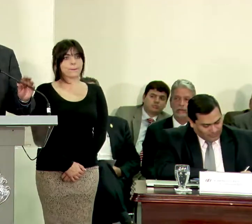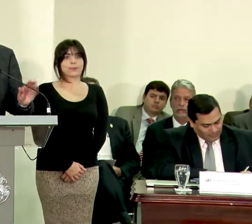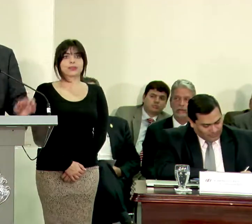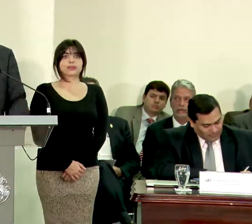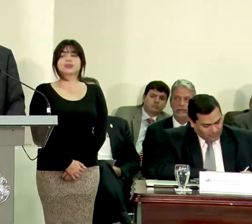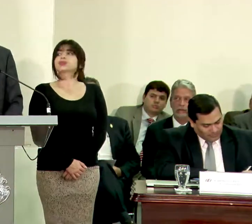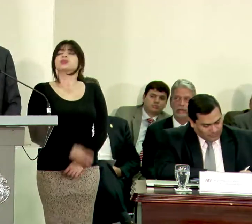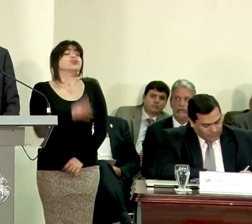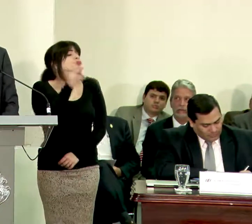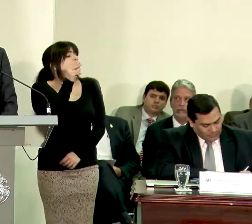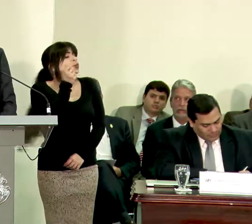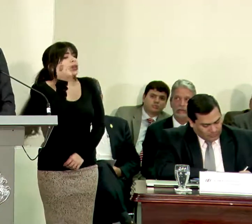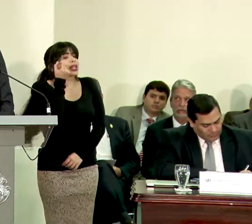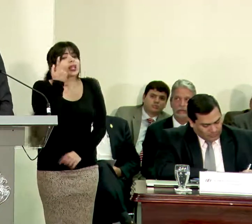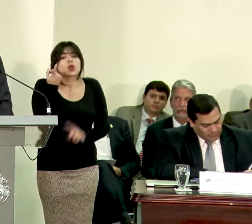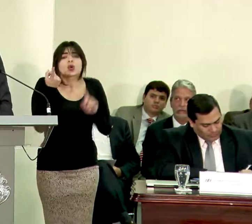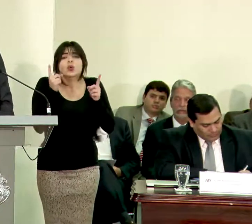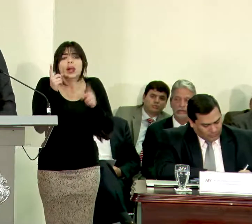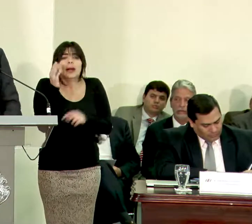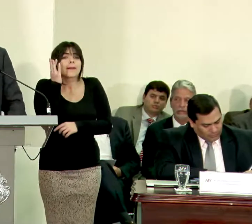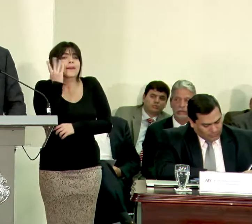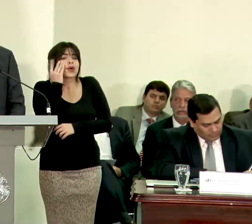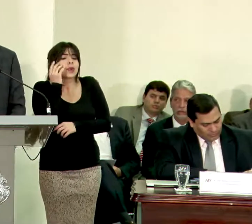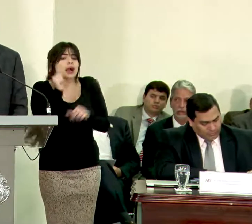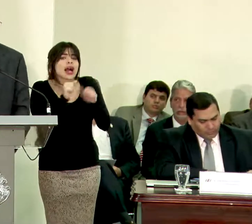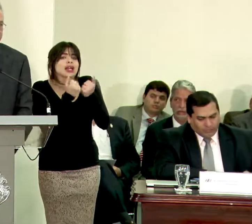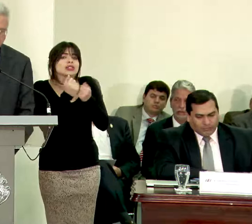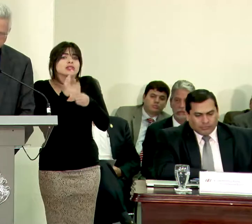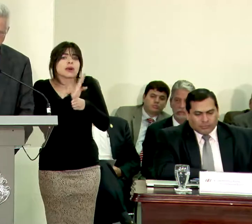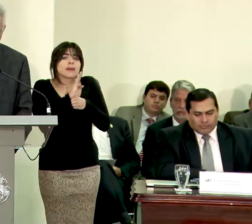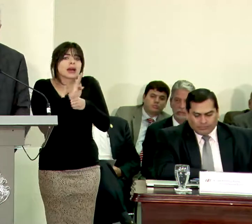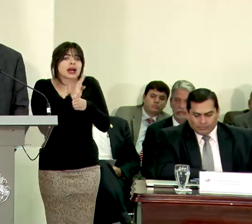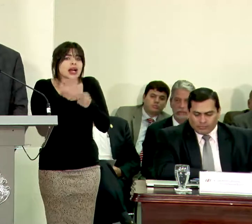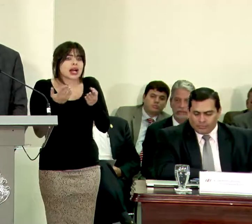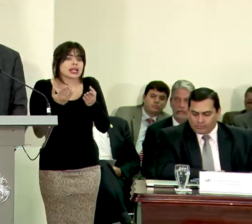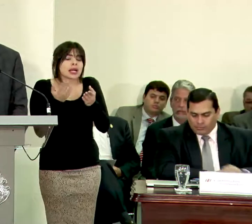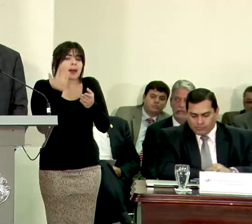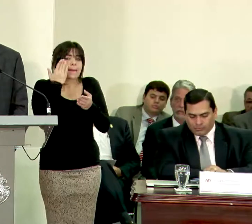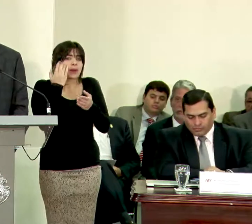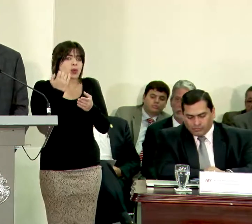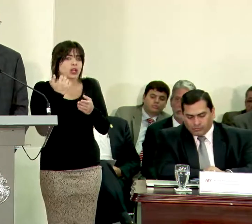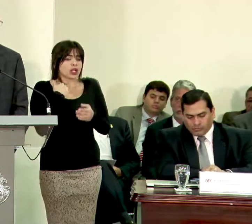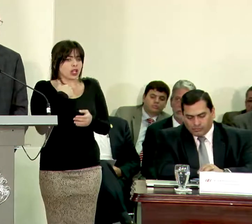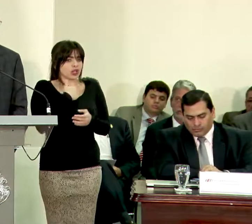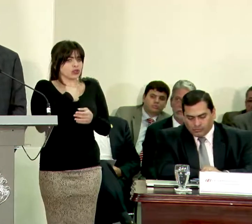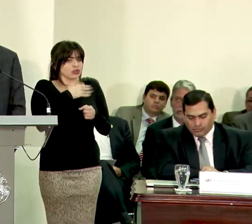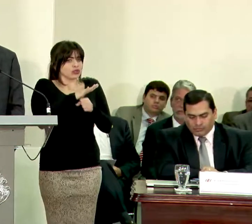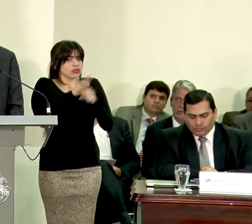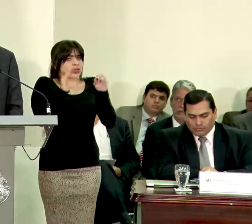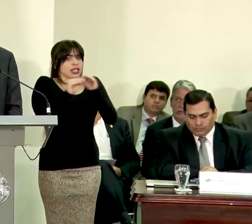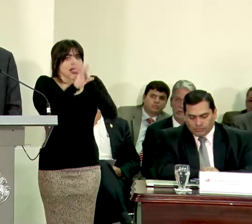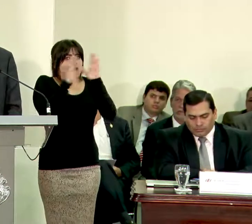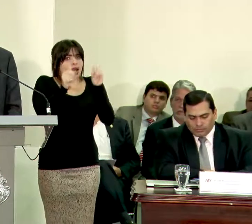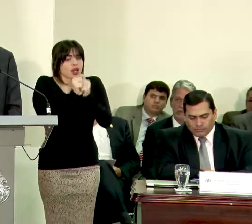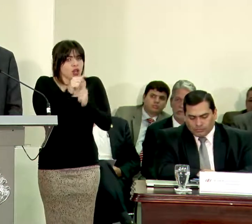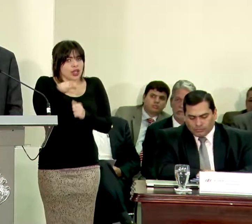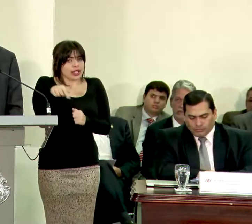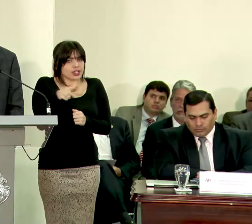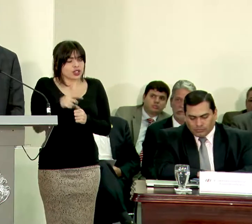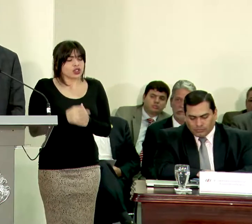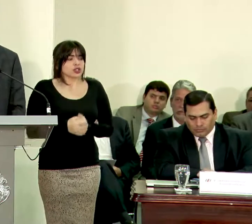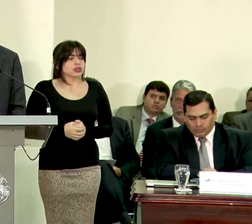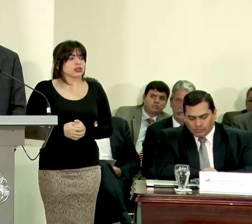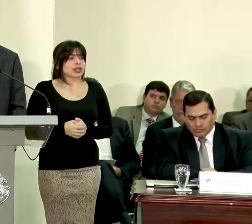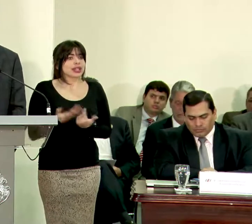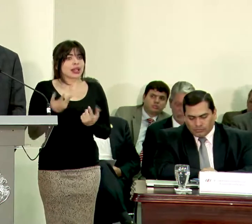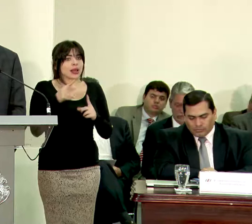No entiendo la preocupación de la asociación bancaria, porque hemos sido absolutamente claros con ellos de